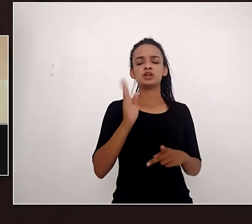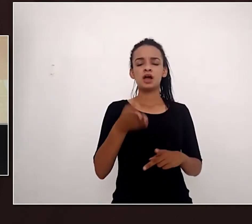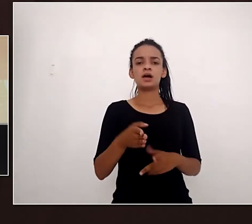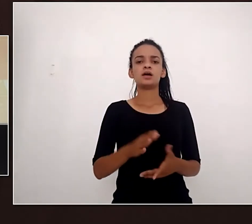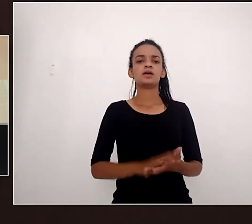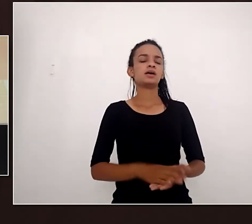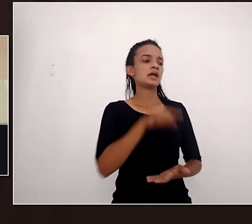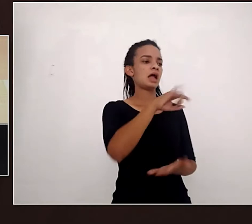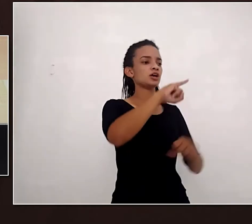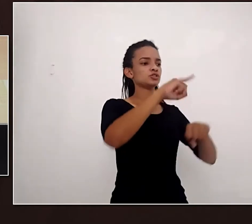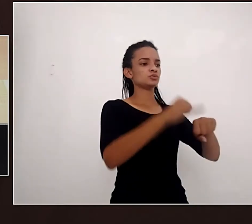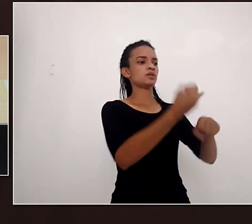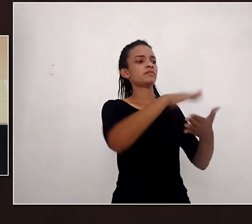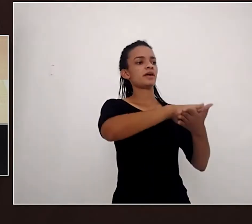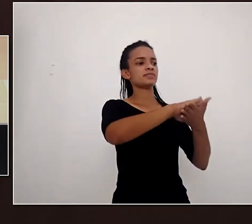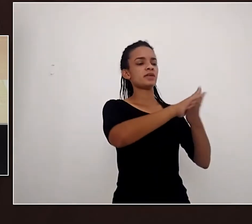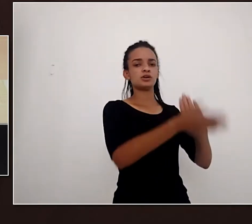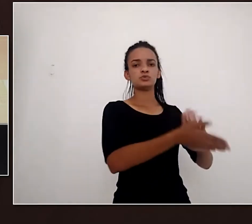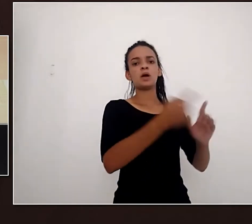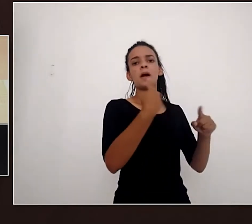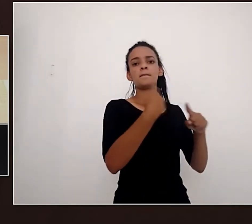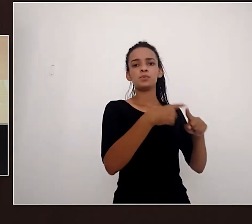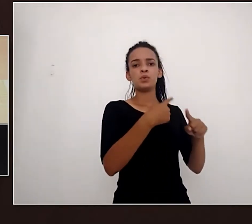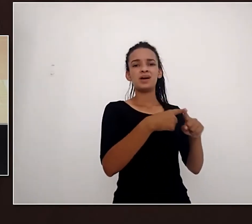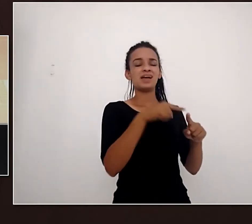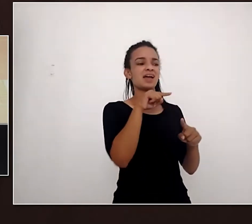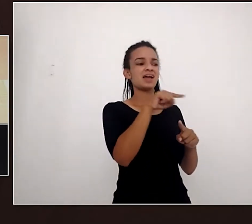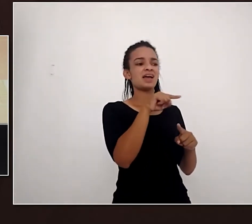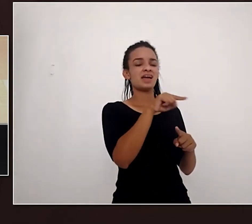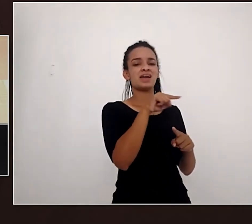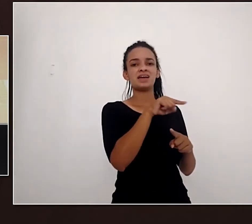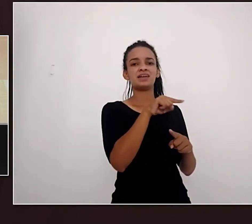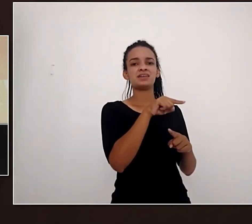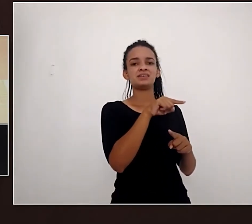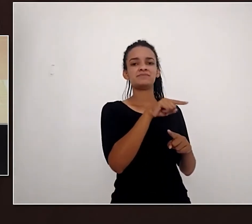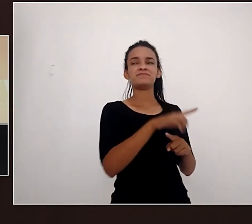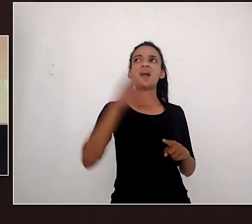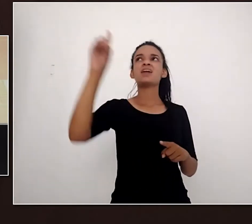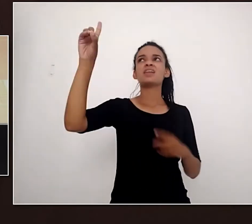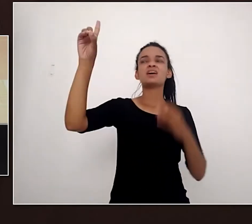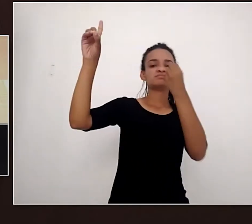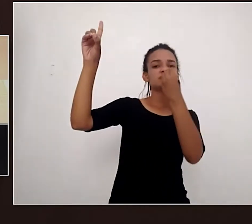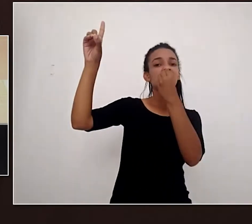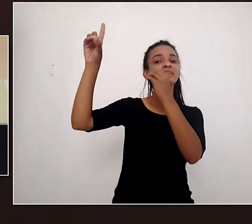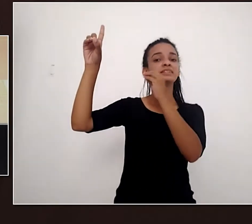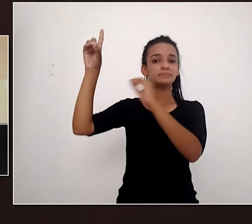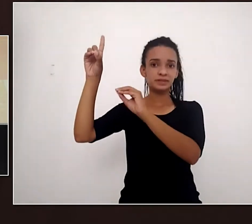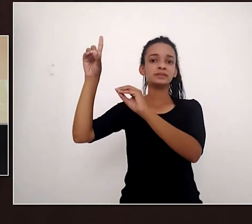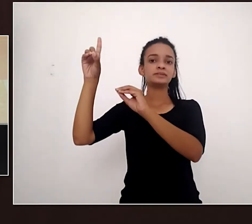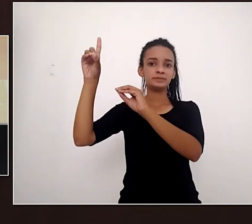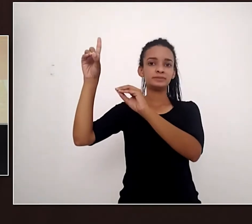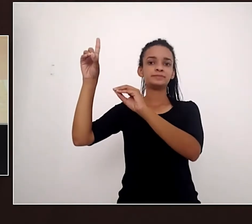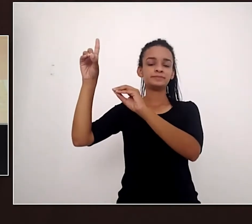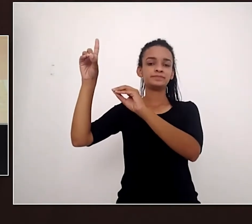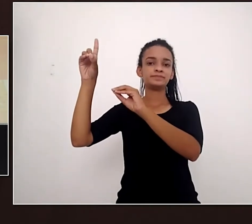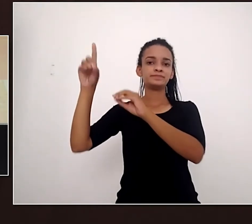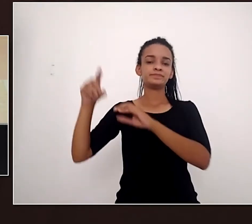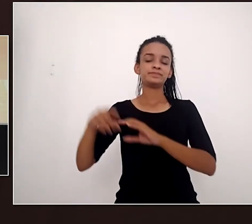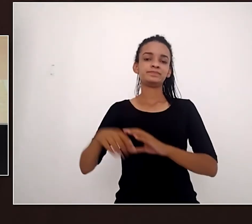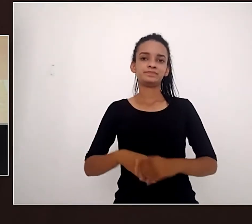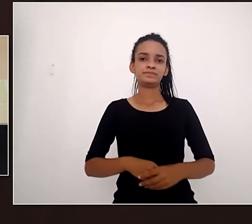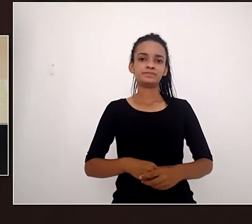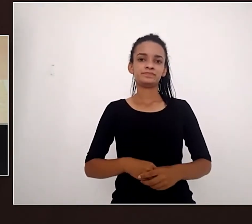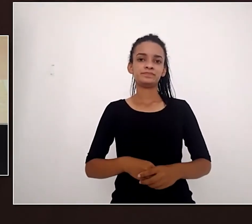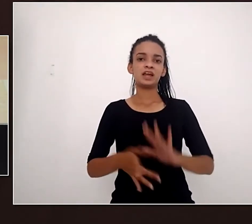né? Porque eles desprezaram a visitação de Cristo. Deus